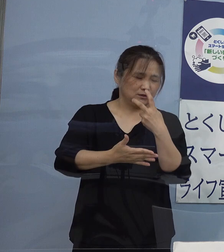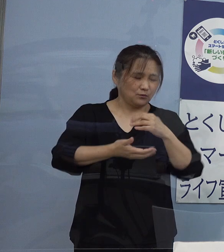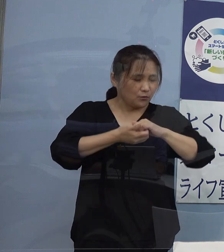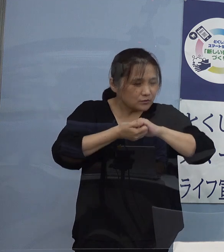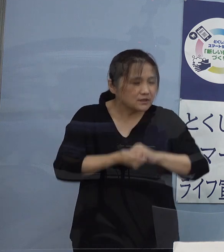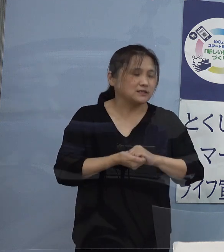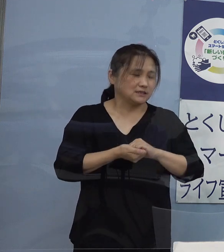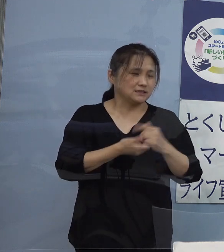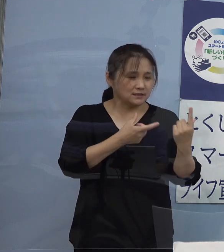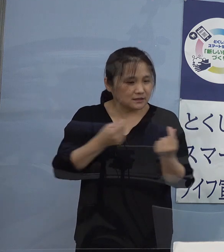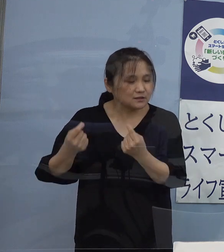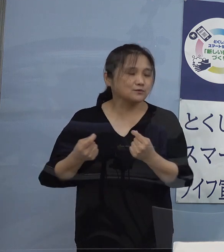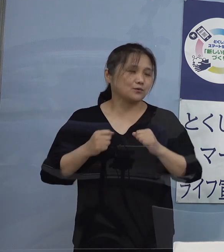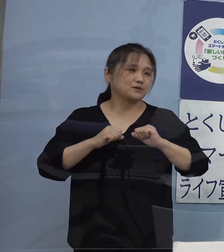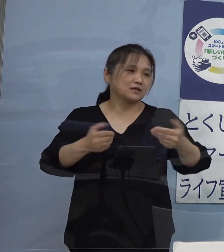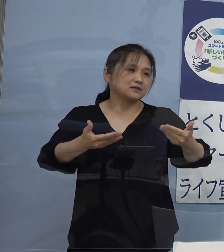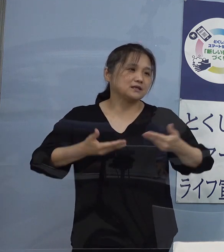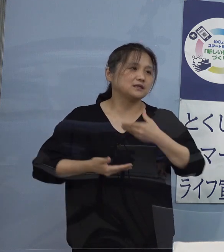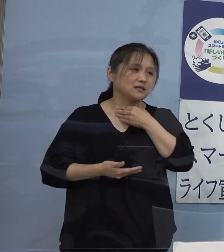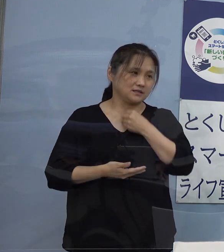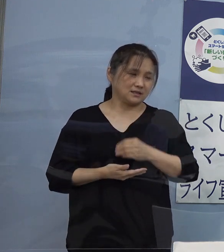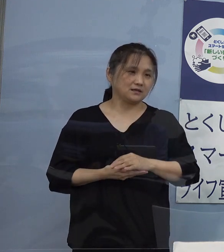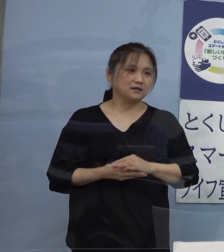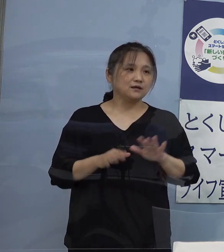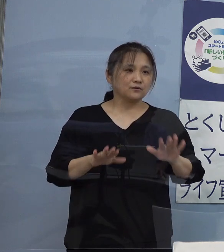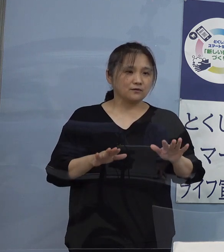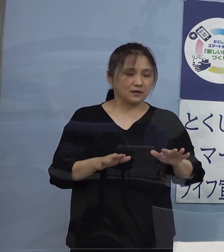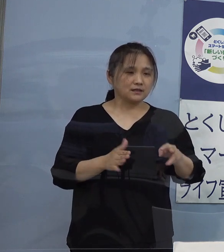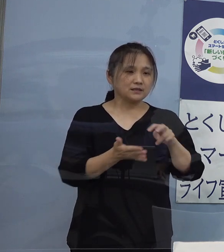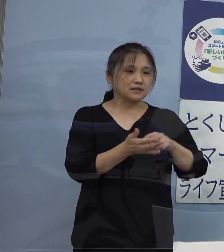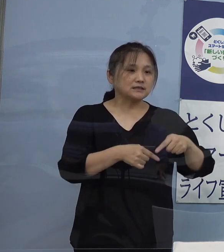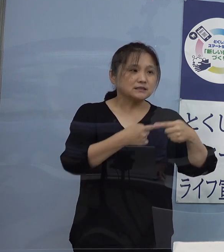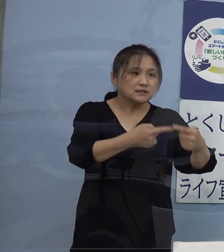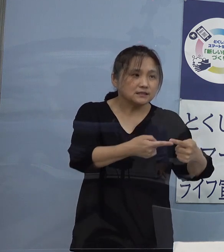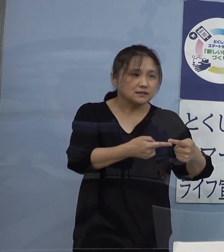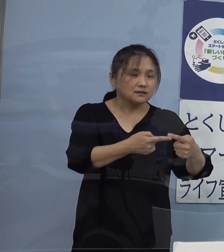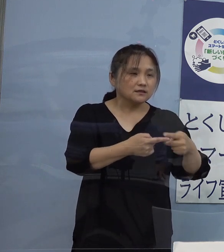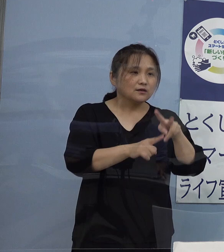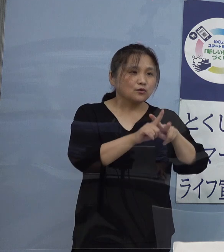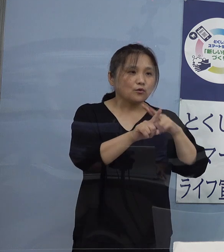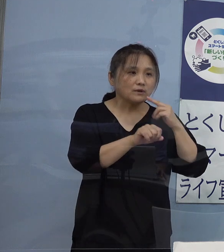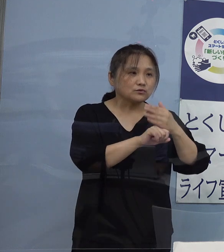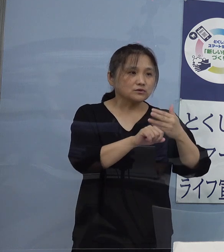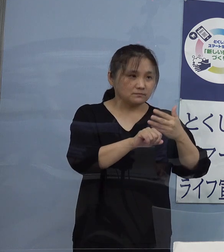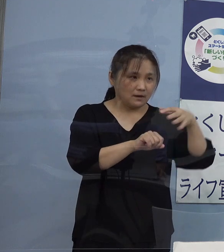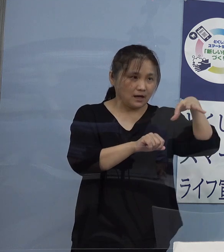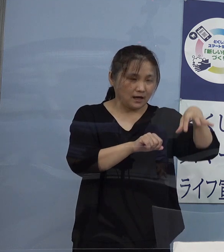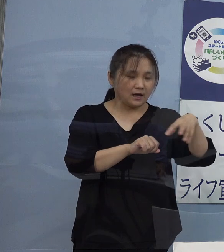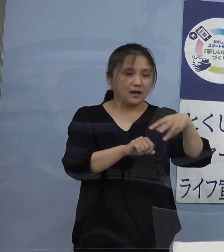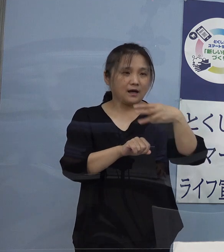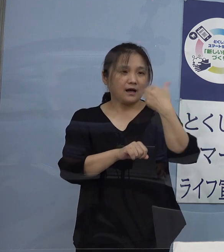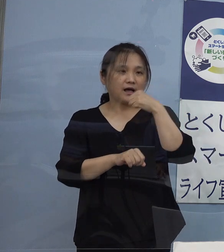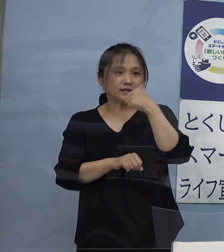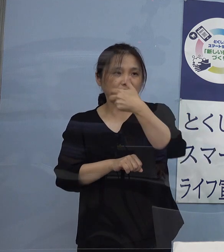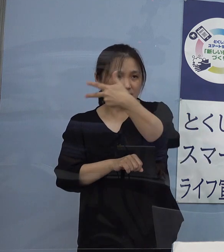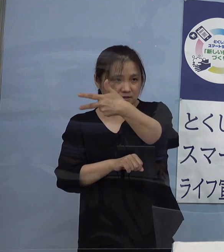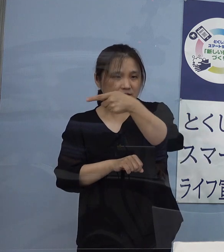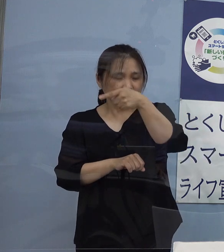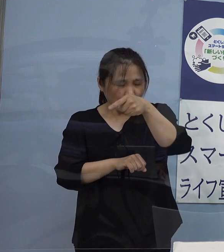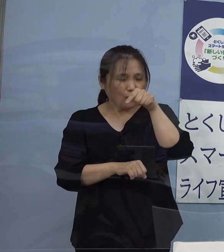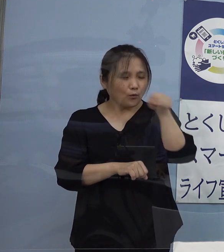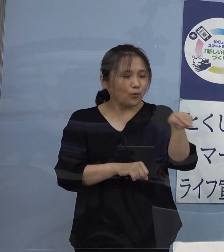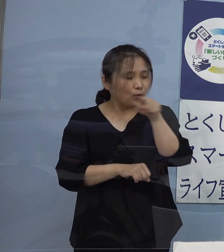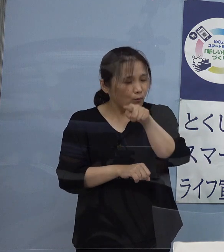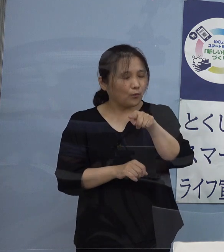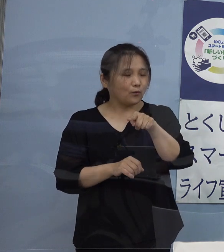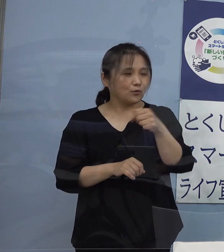きたい。今回立ち入り小松島アナやらせていただいているところでも、まあ、そういった点を強調